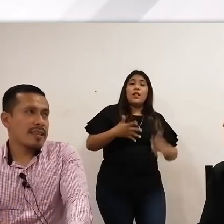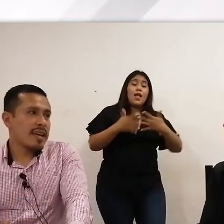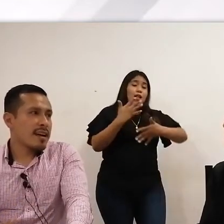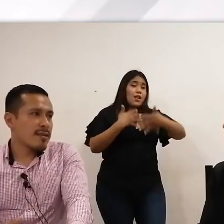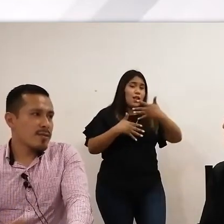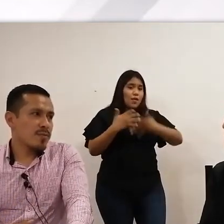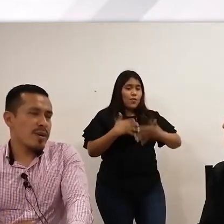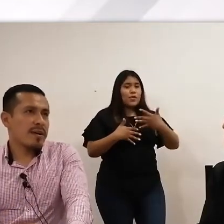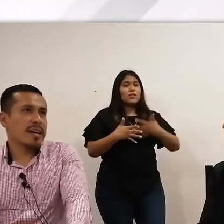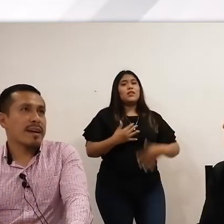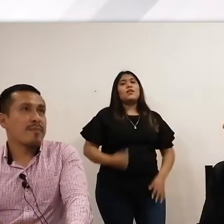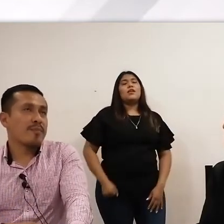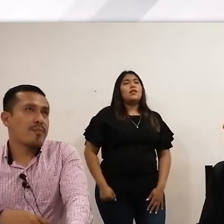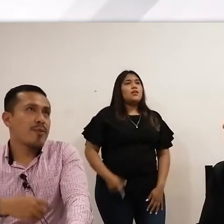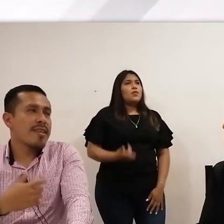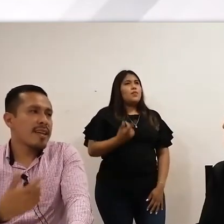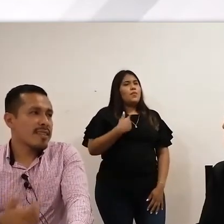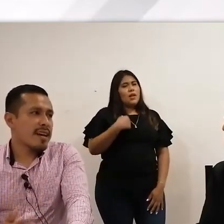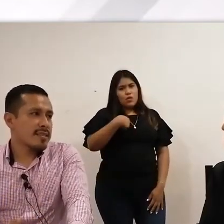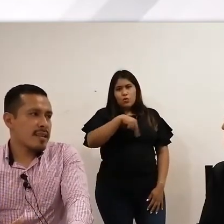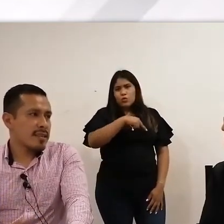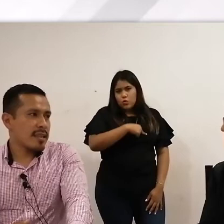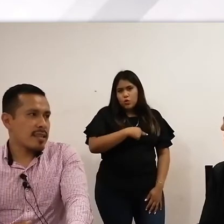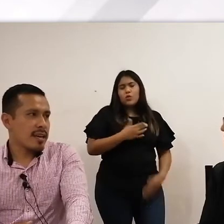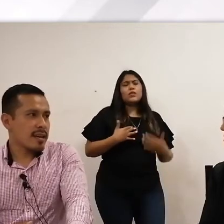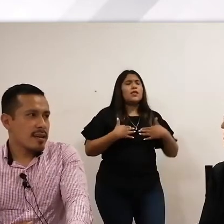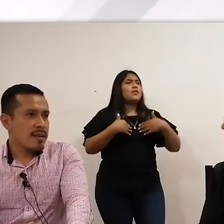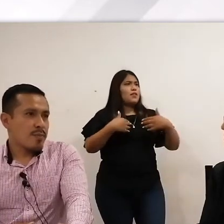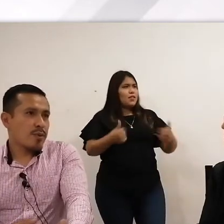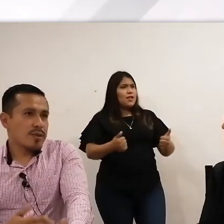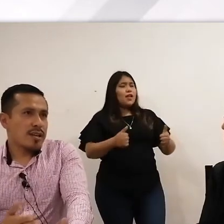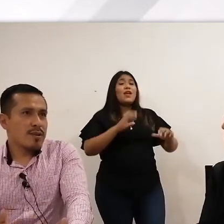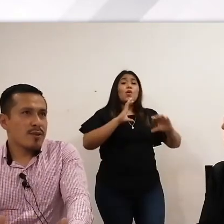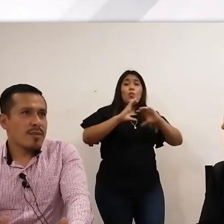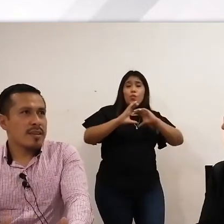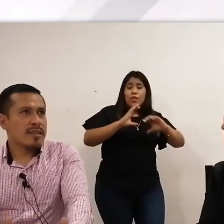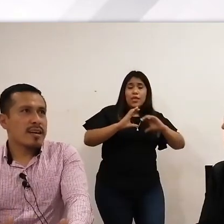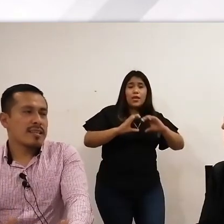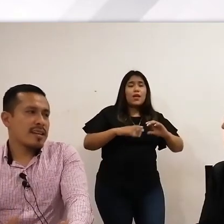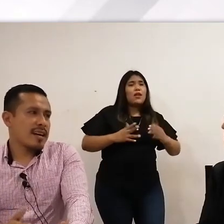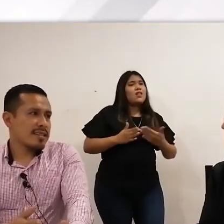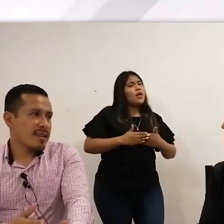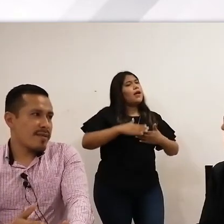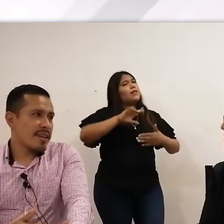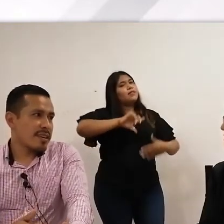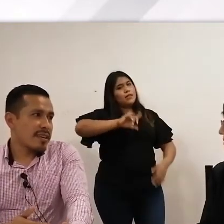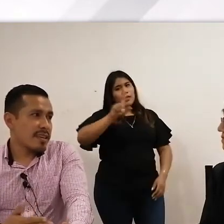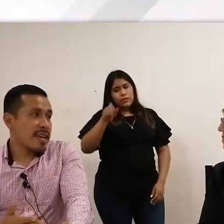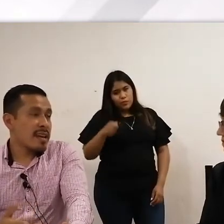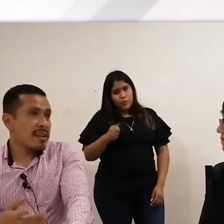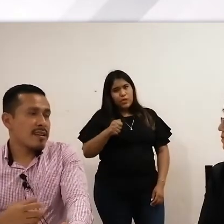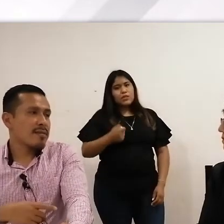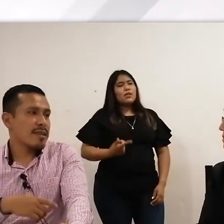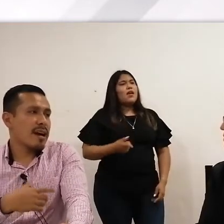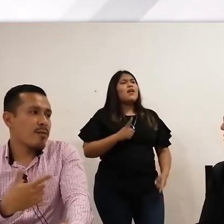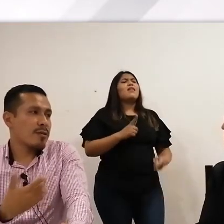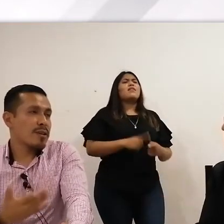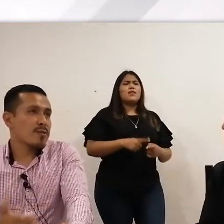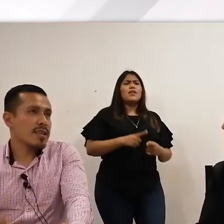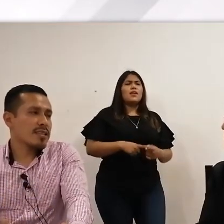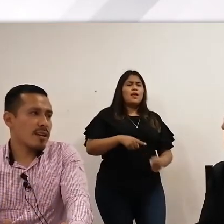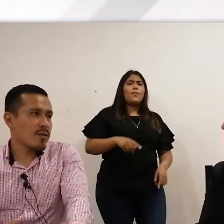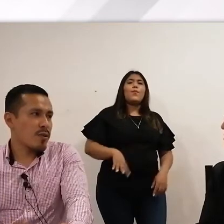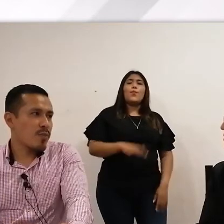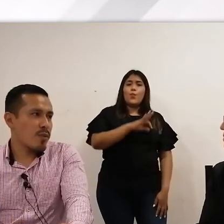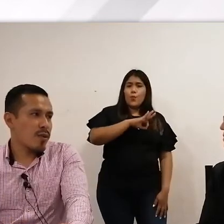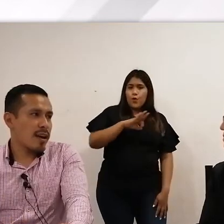poder entenderlos, para que puedan darse a entender. Posteriormente ya se ve quién, de acuerdo a